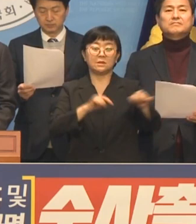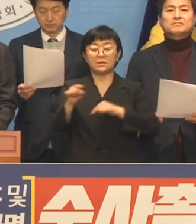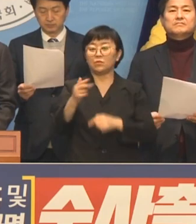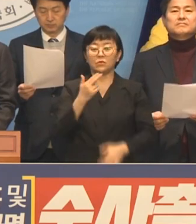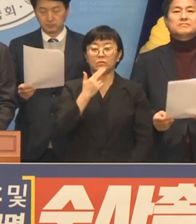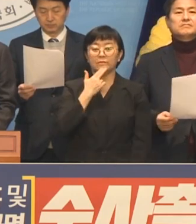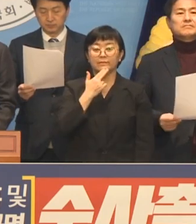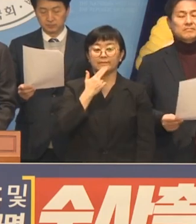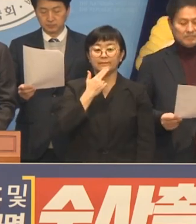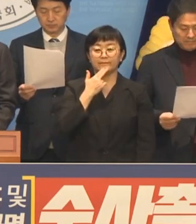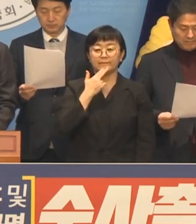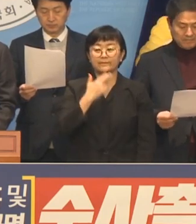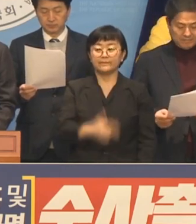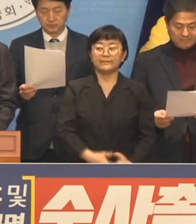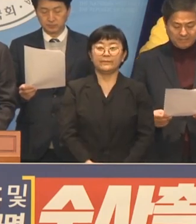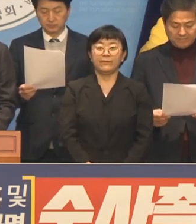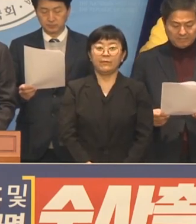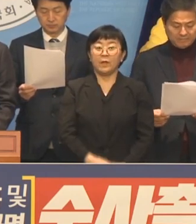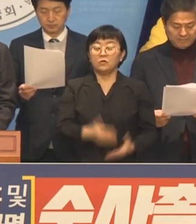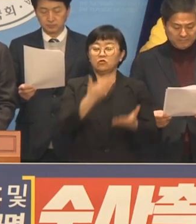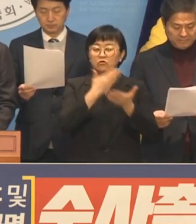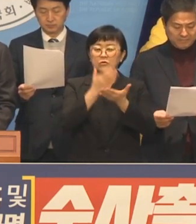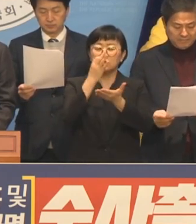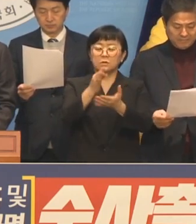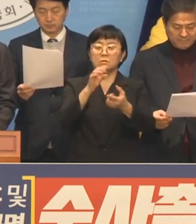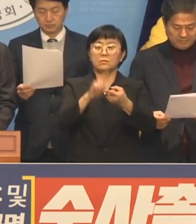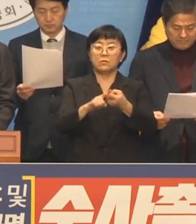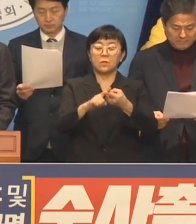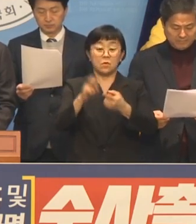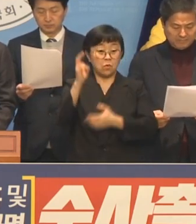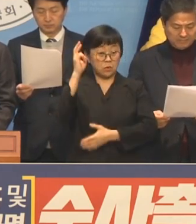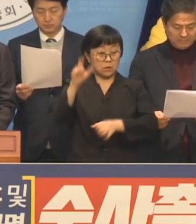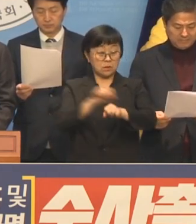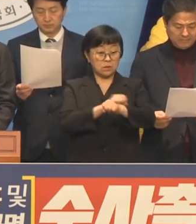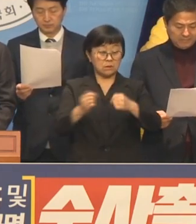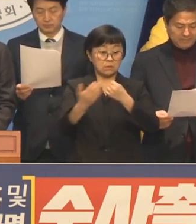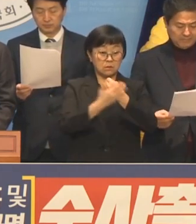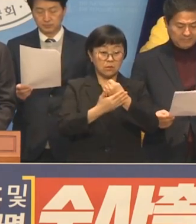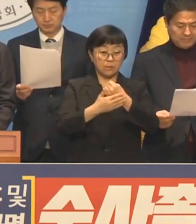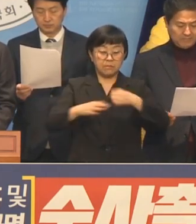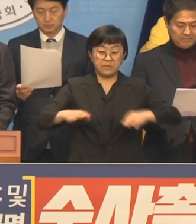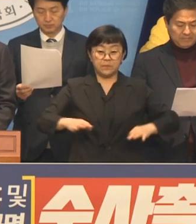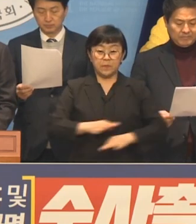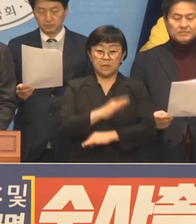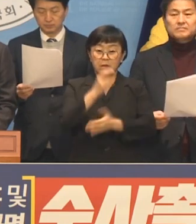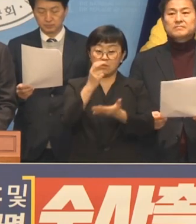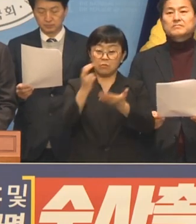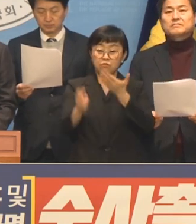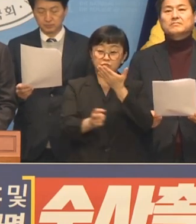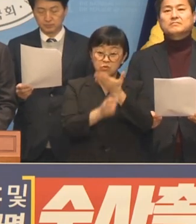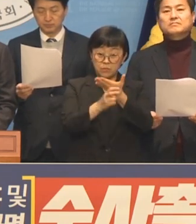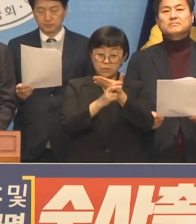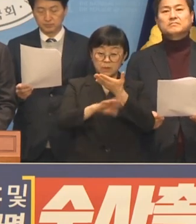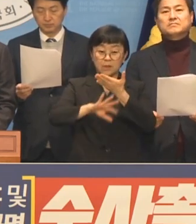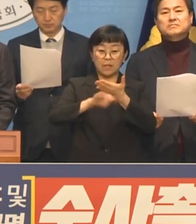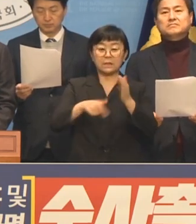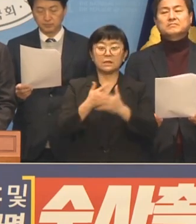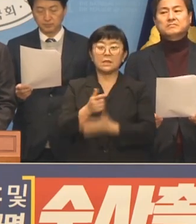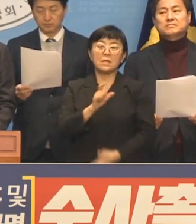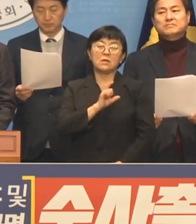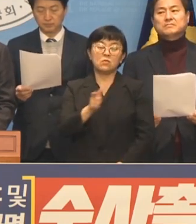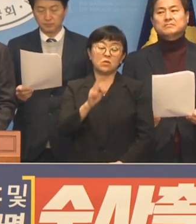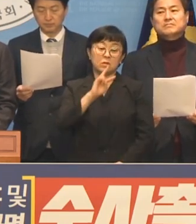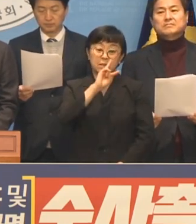어디에 있습니까? 이 소중한 가치들을 혹시 특혜와 비리, 불법의 다른 이름으로